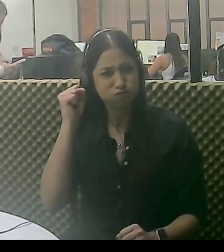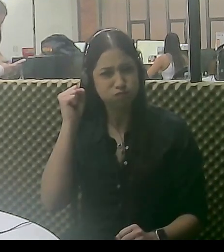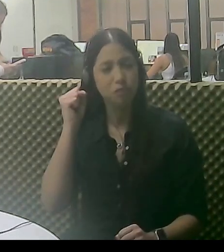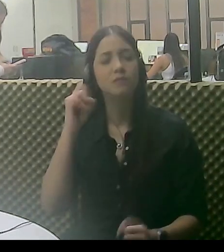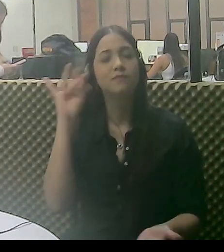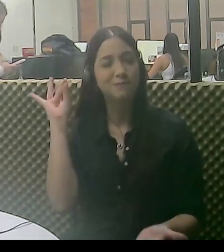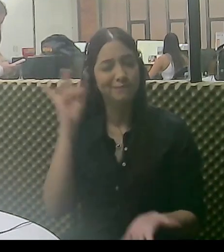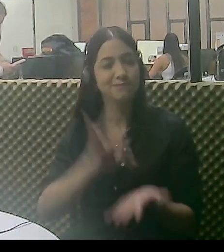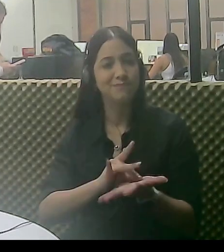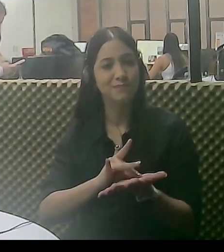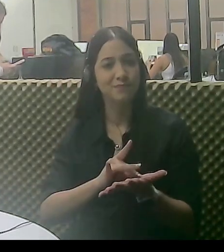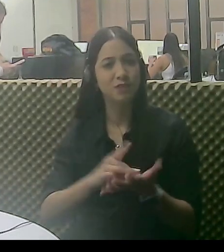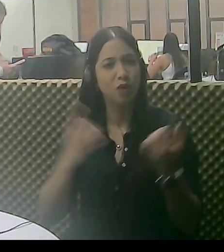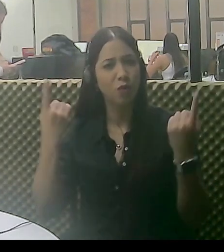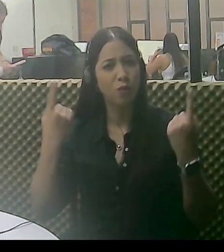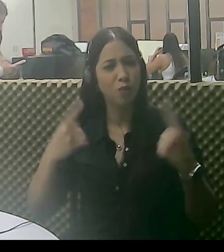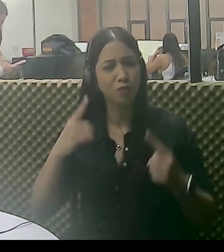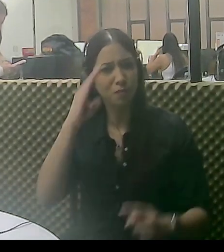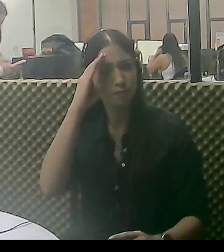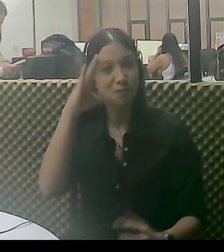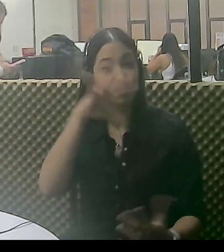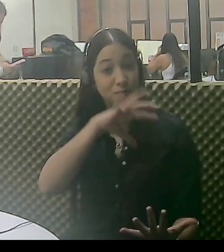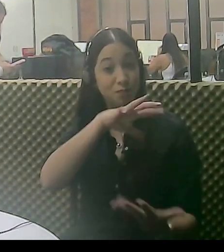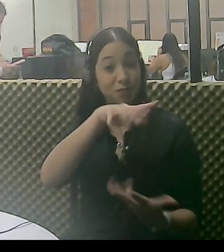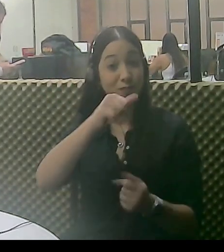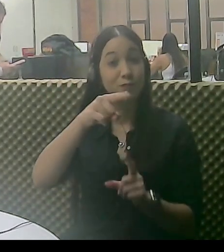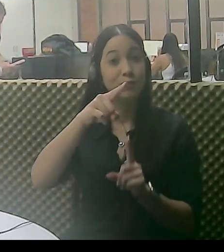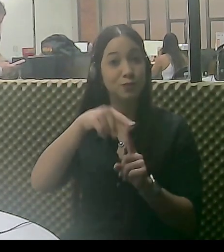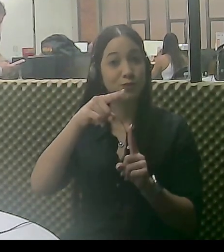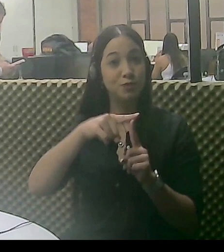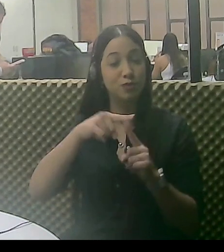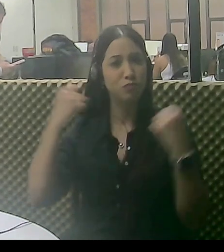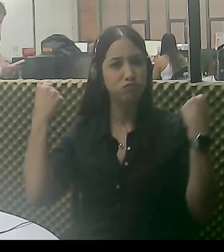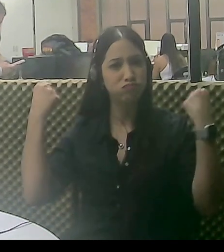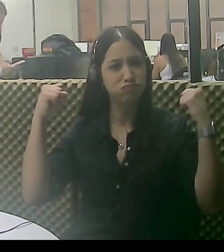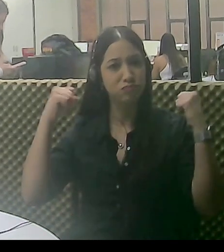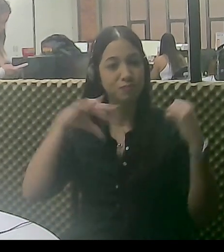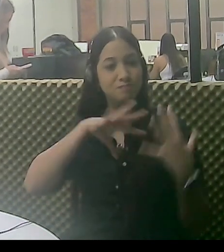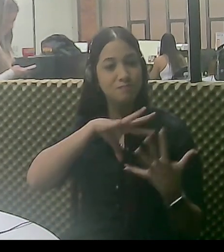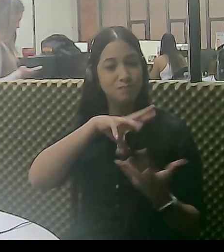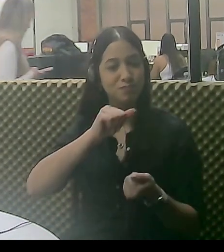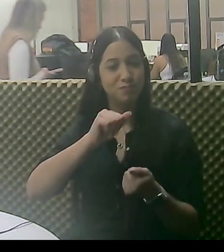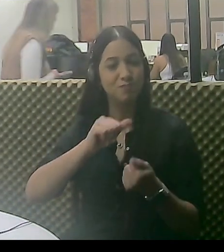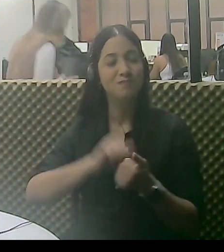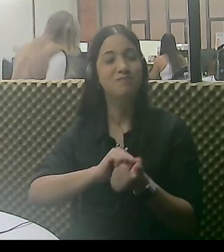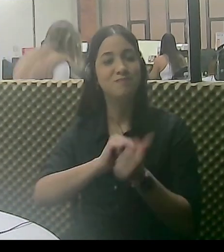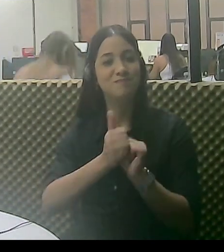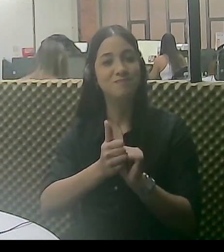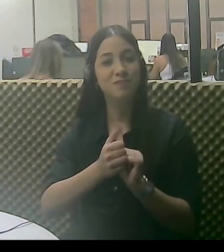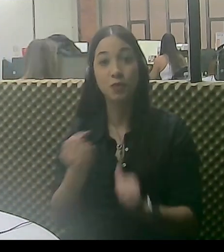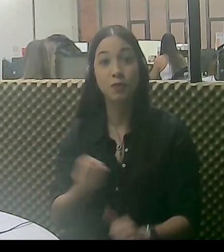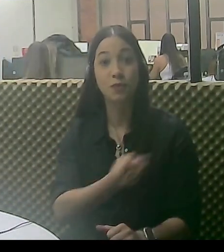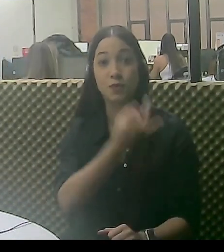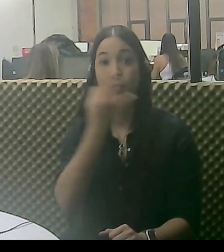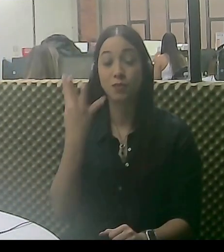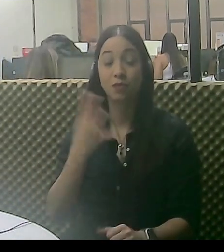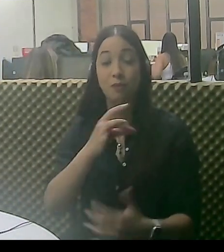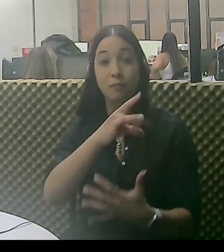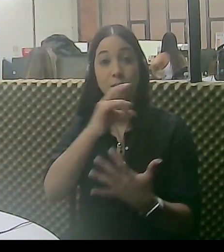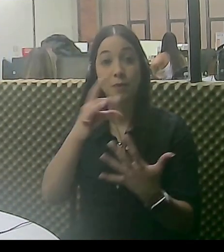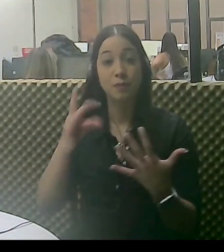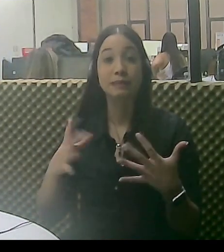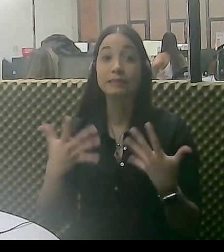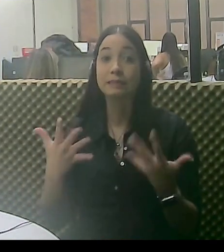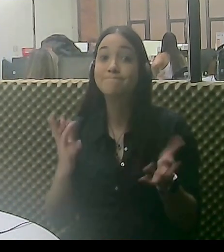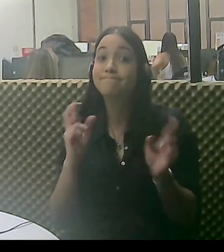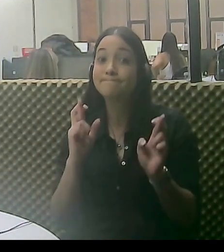dúvida nenhuma, a competição mais forte do mundo, da modalidade, do halterofilismo, que é esse campeonato mundial. Atletas, muitos atletas em cada categoria aí. Então a gente